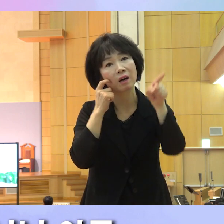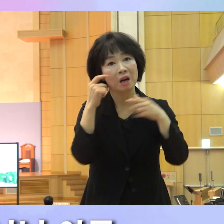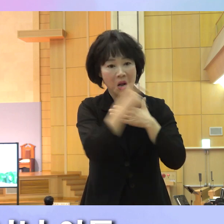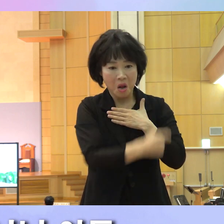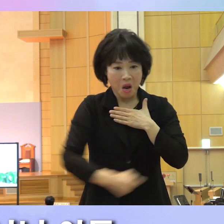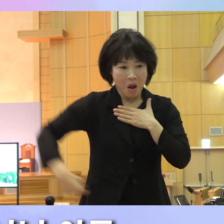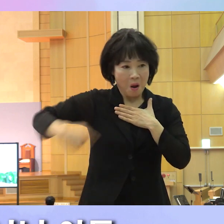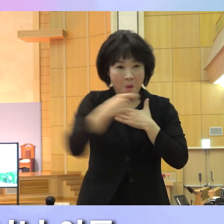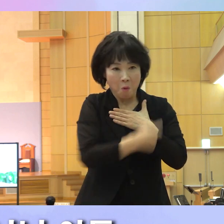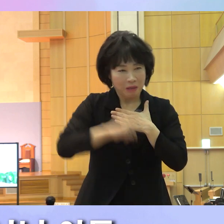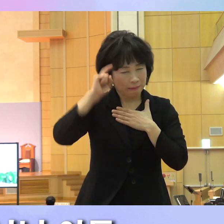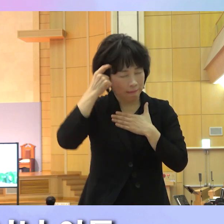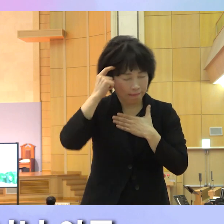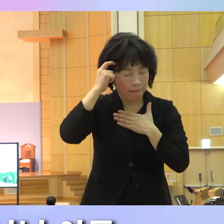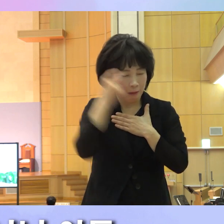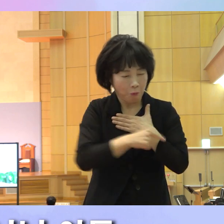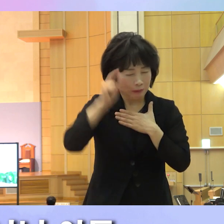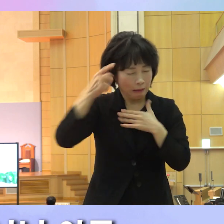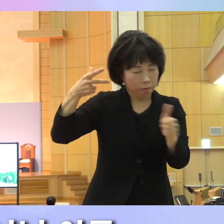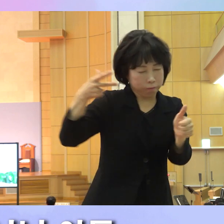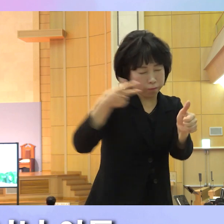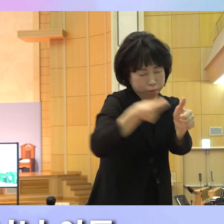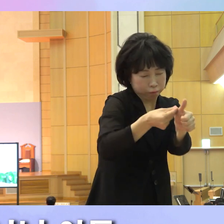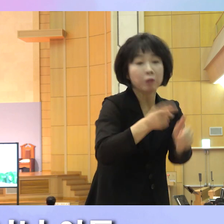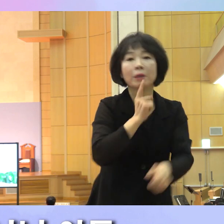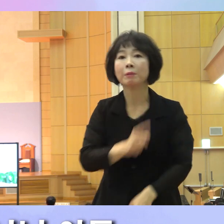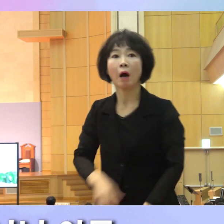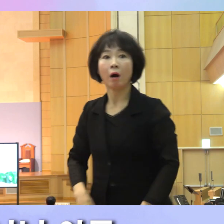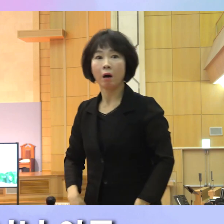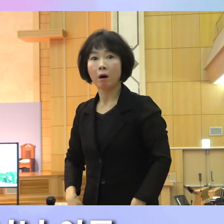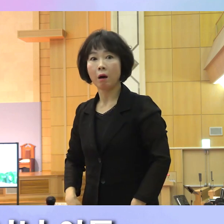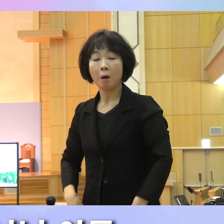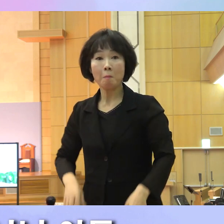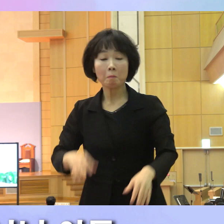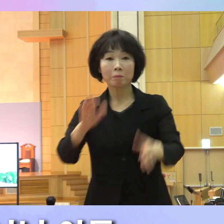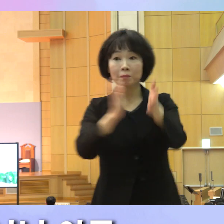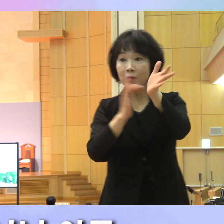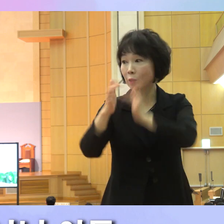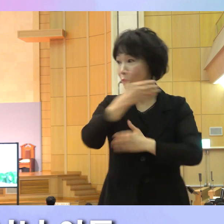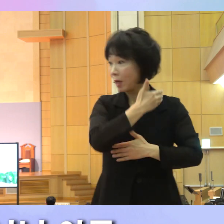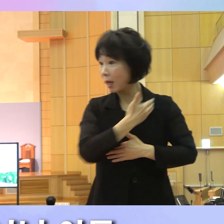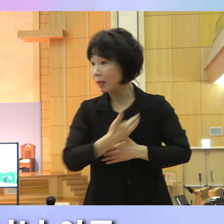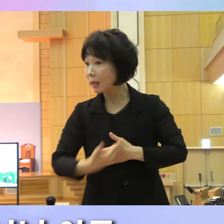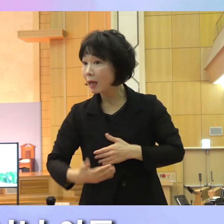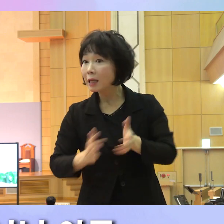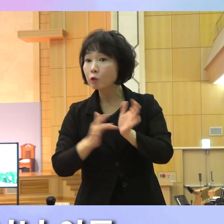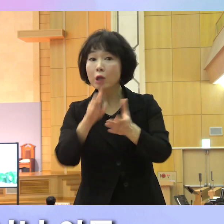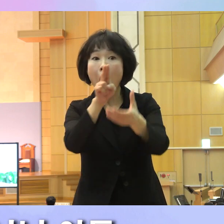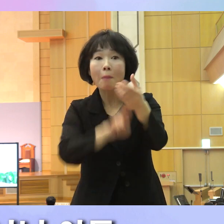생각을 집어넣어 가지고, 예를 들어서 가룟유다 마음속에 예수 팔 생각을